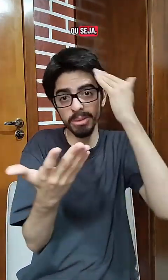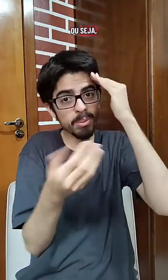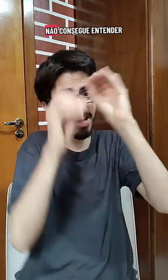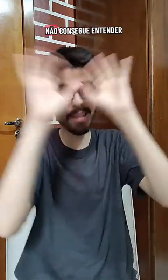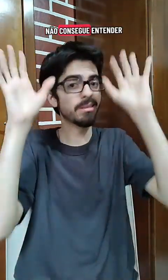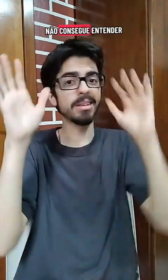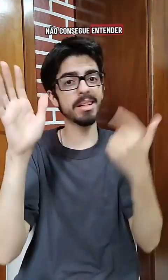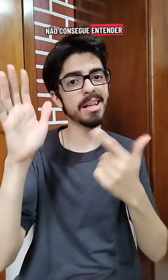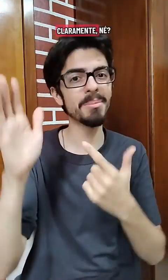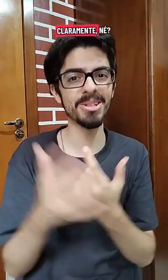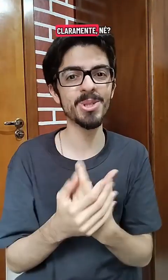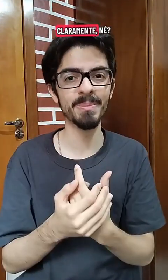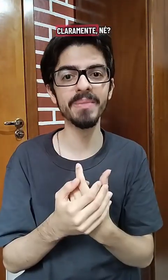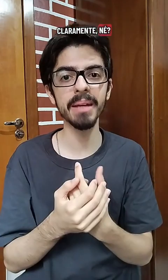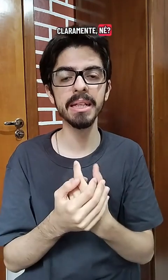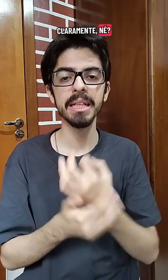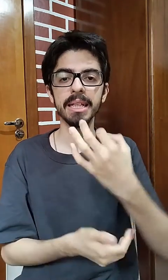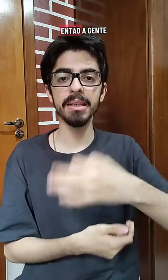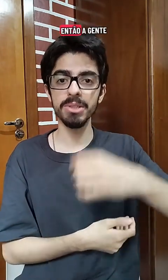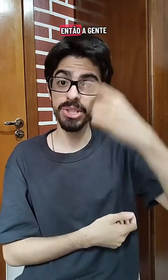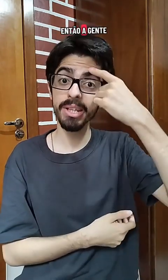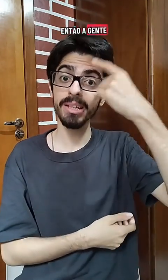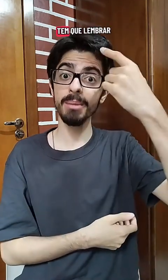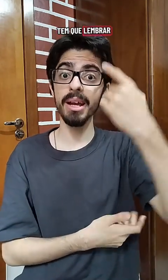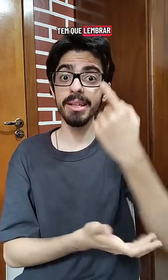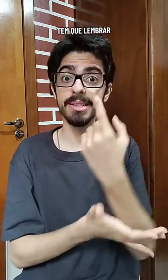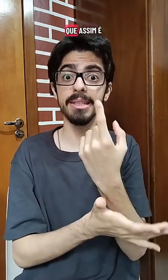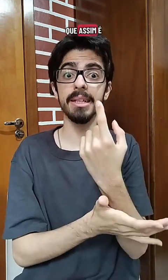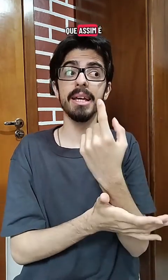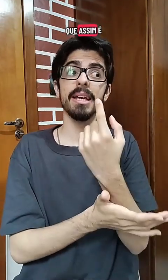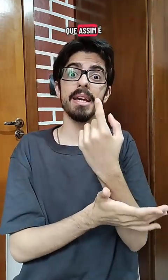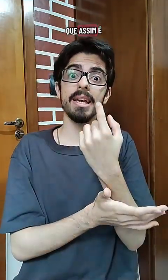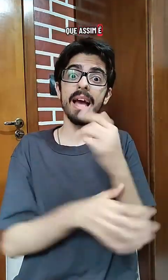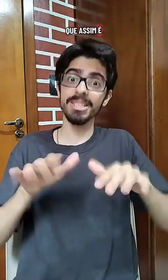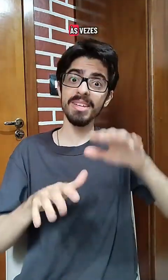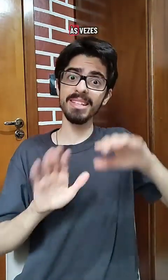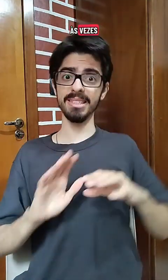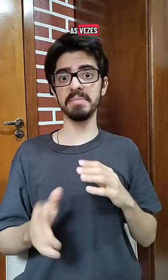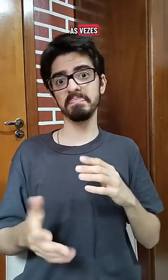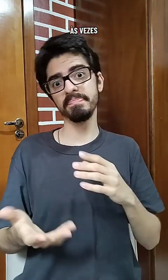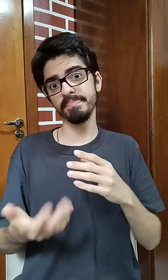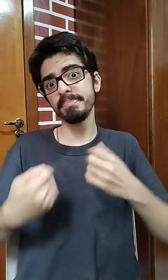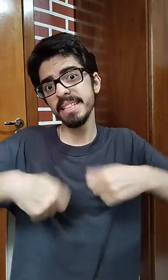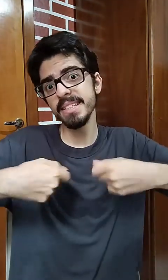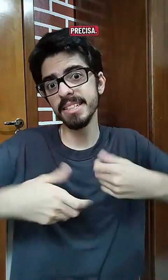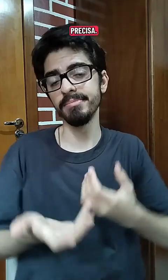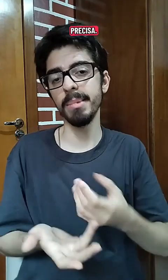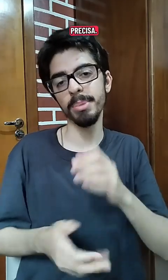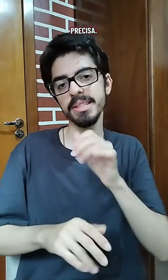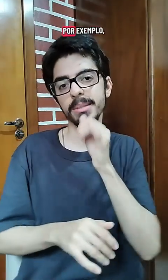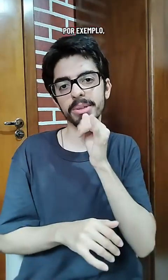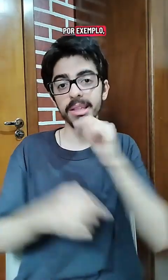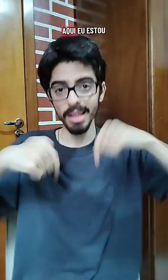não consegue entender claramente, né? Então a gente tem que lembrar que assim, às vezes precisa, por exemplo aqui,